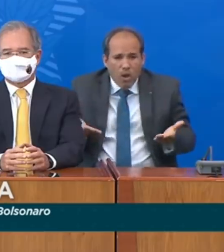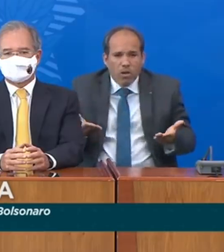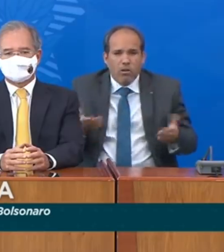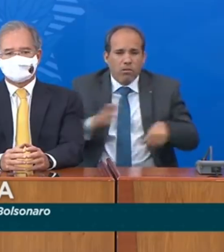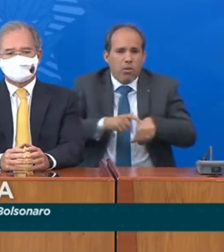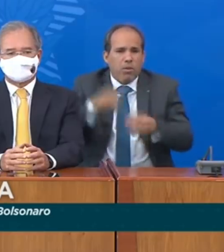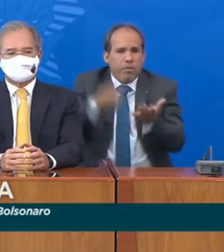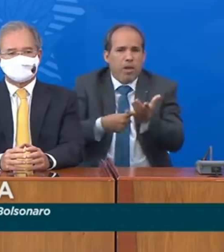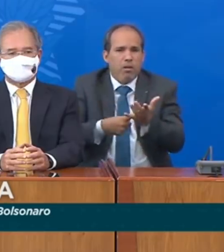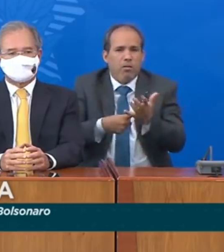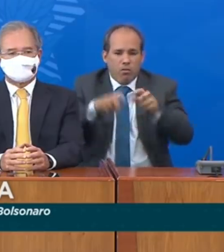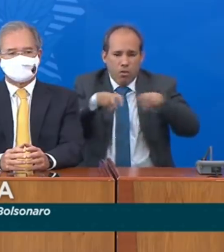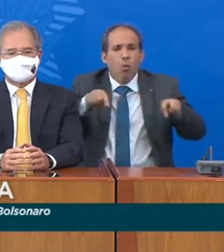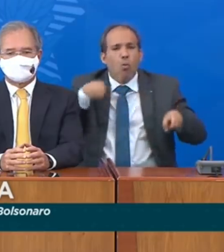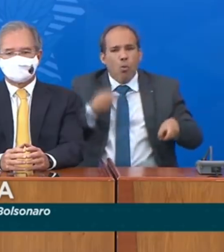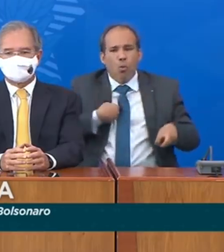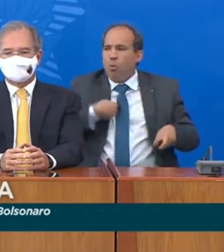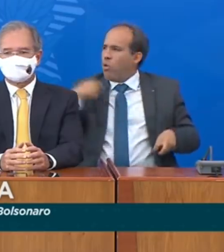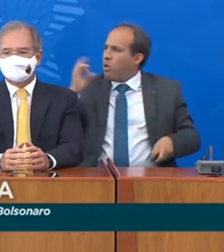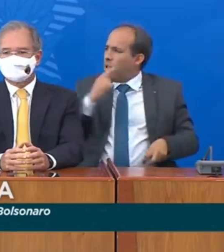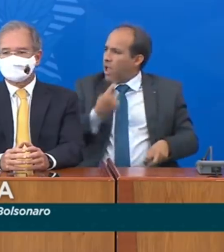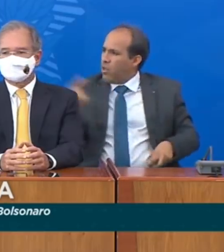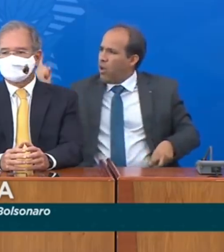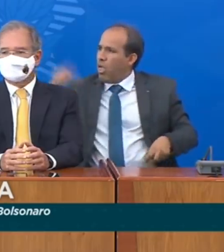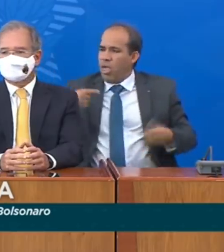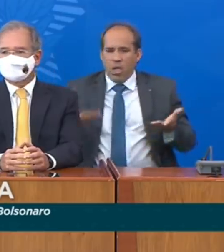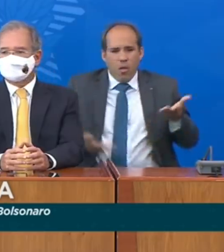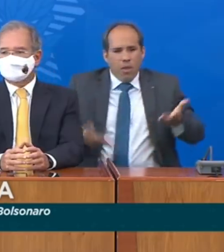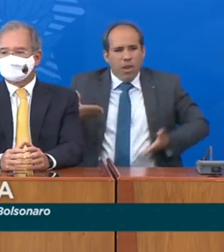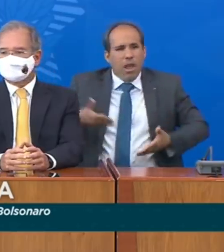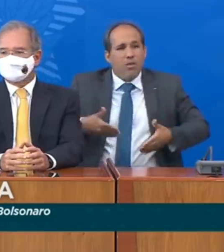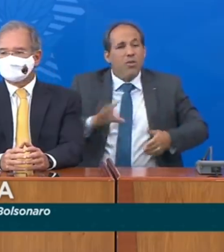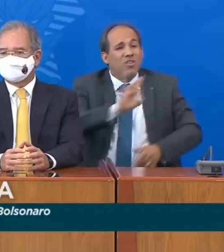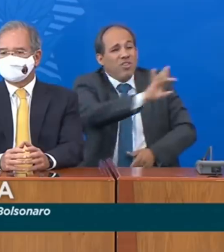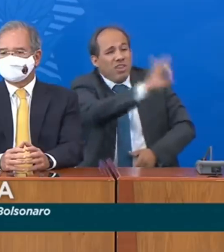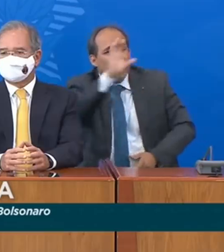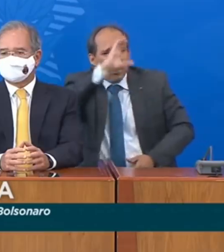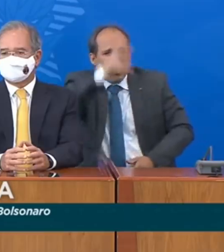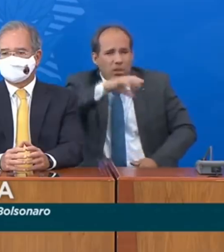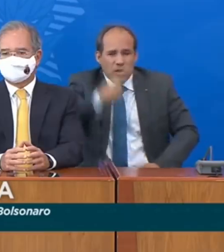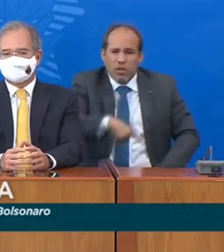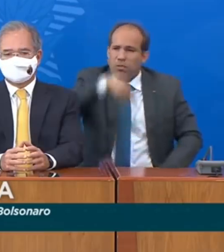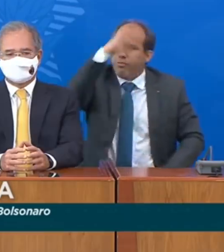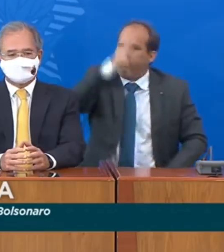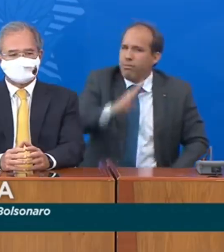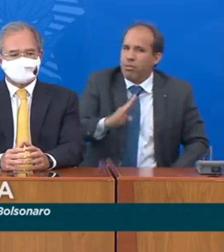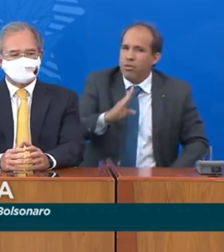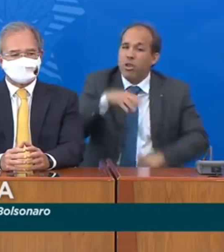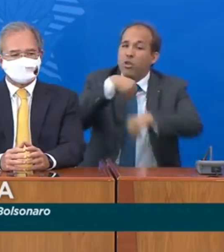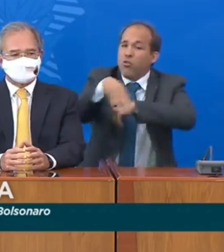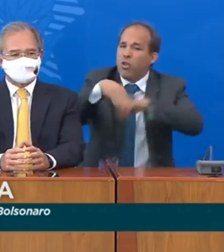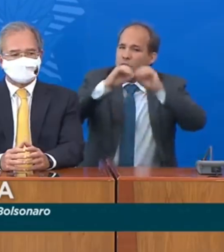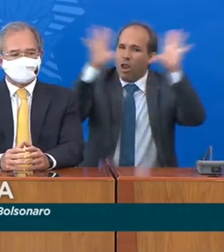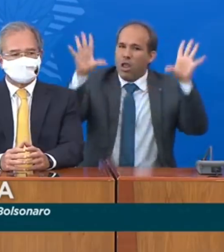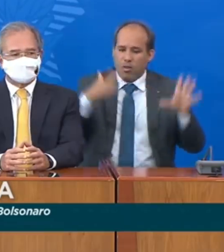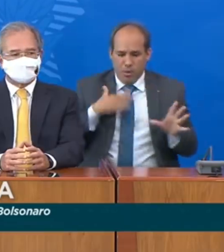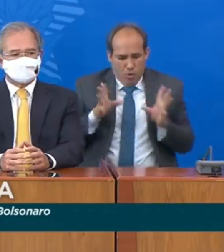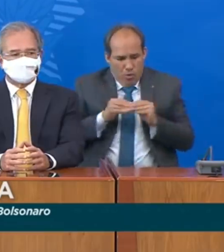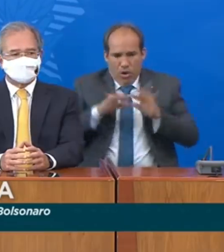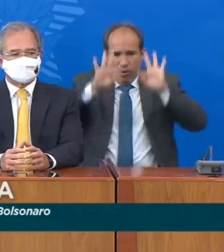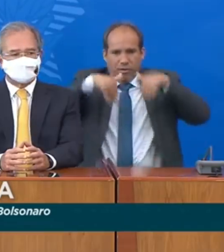Nós somos empregados de cada cidadão brasileiro. E deixo bem claro, para encerrar a minha parte